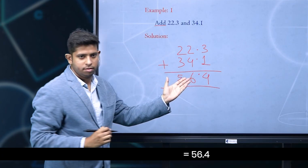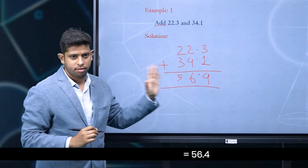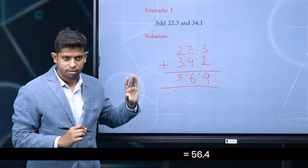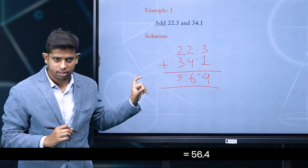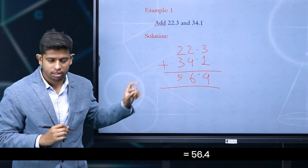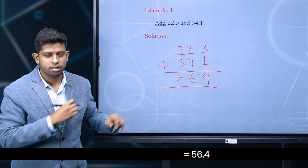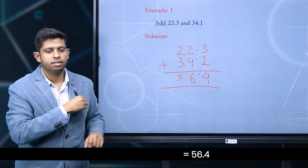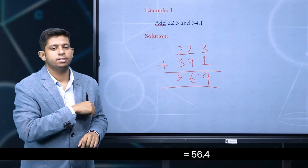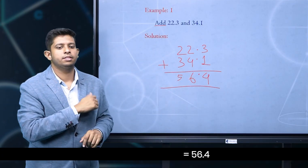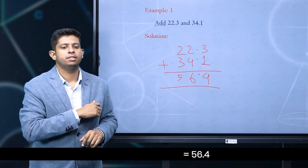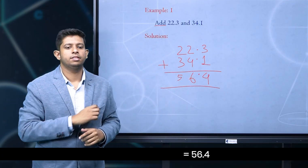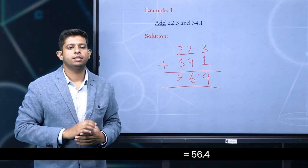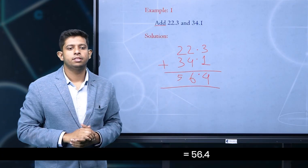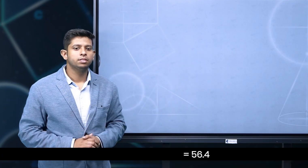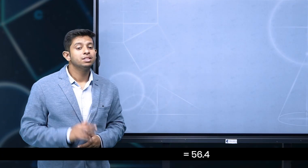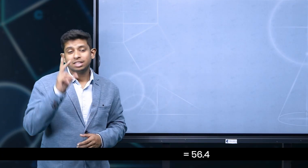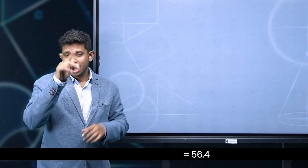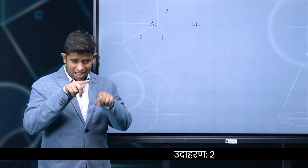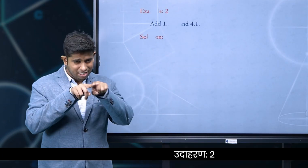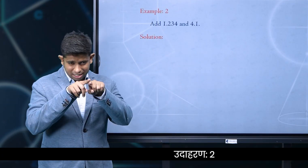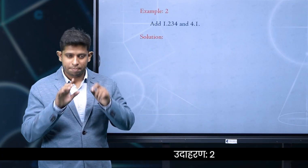बरोबर 56.4. उदाहरण 2.